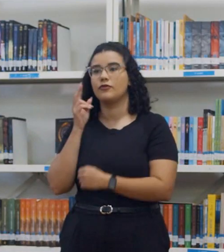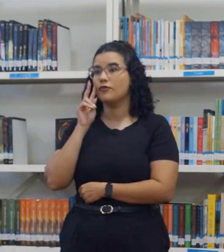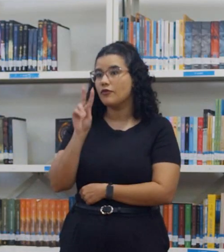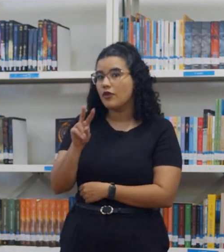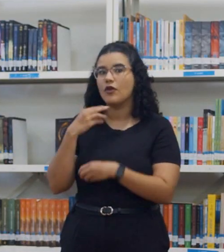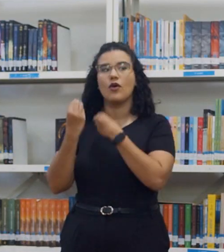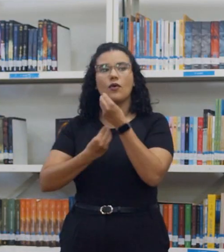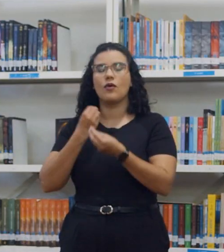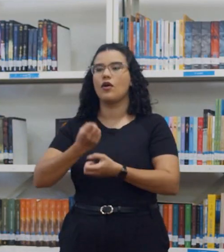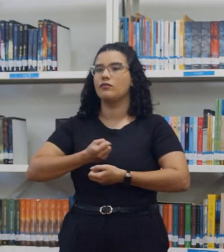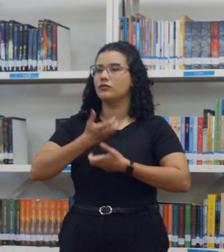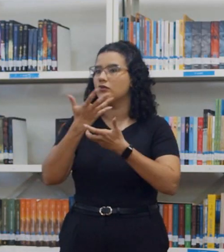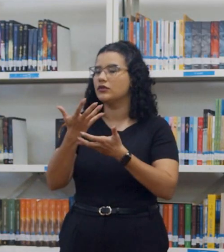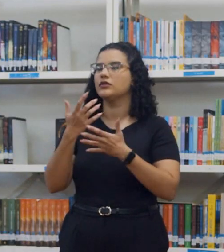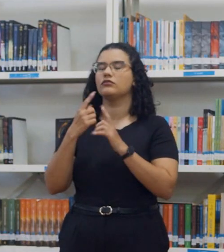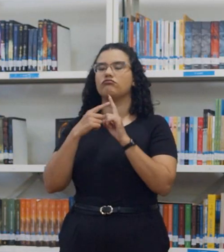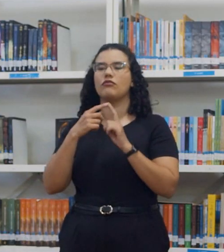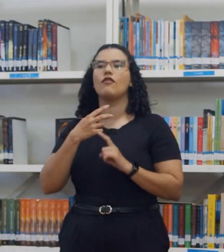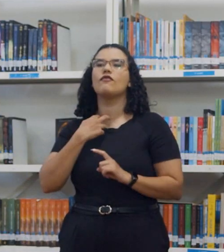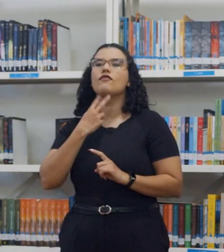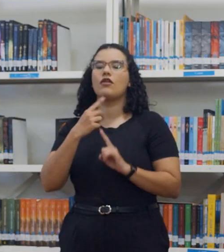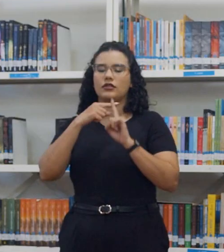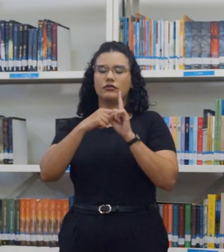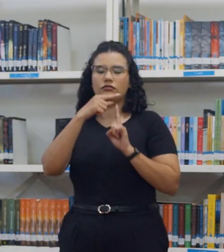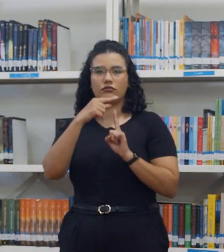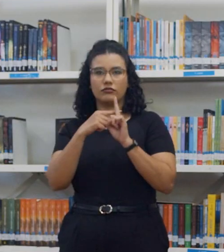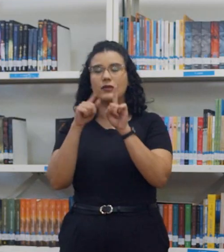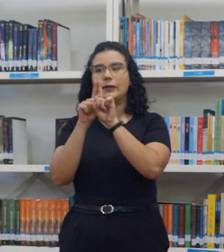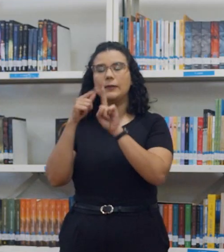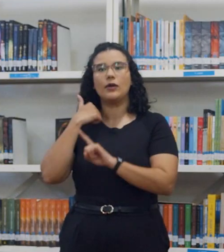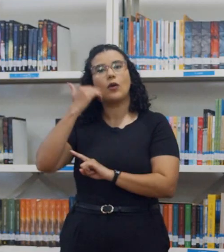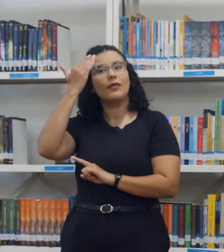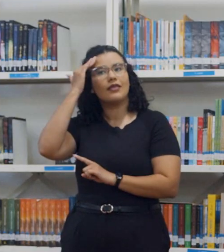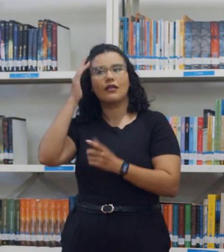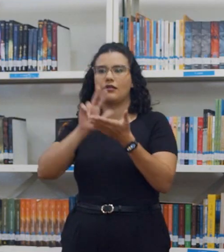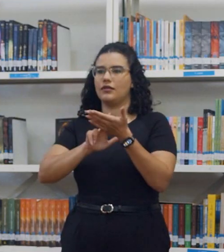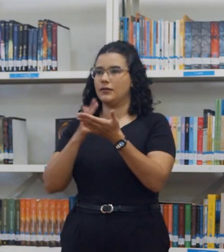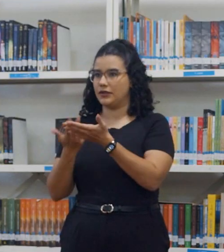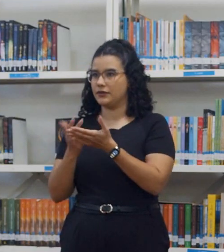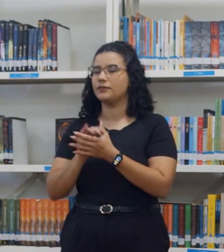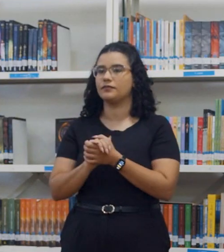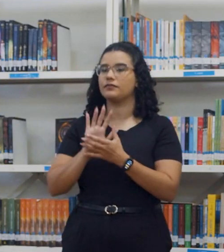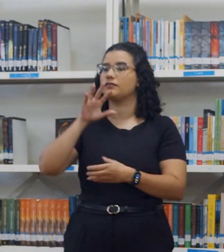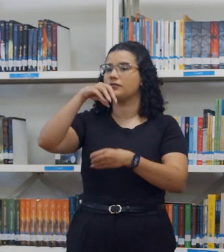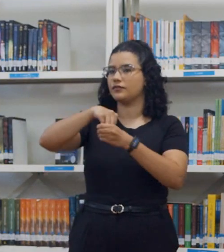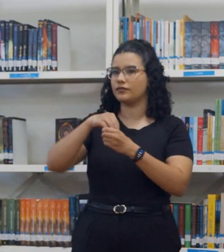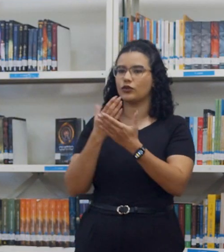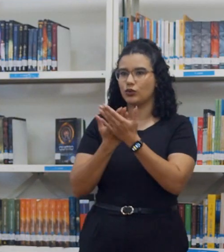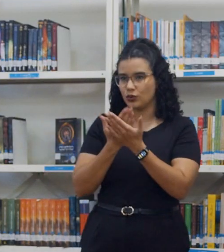de expressão, de entonação, de interpretação. À direita, um monitor exibe slides. Dentro dos estudos